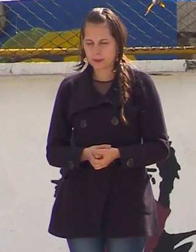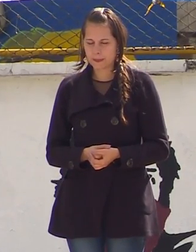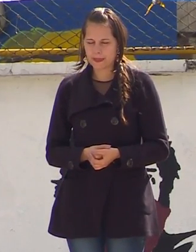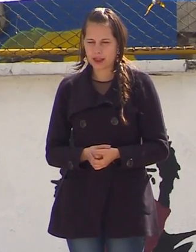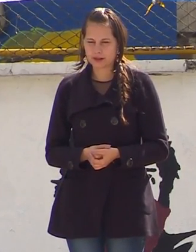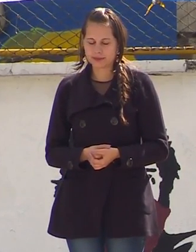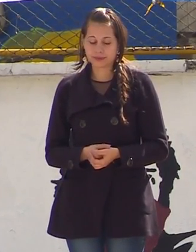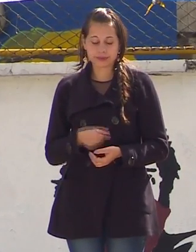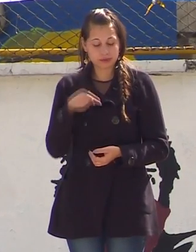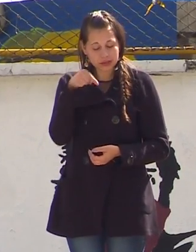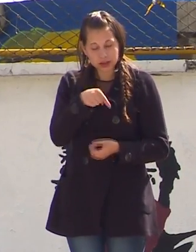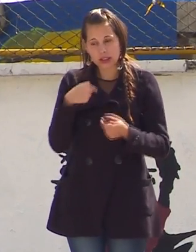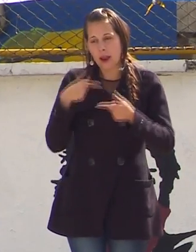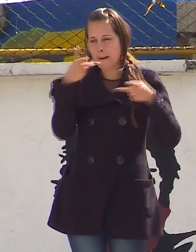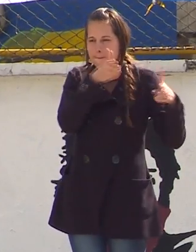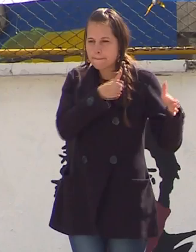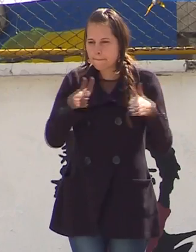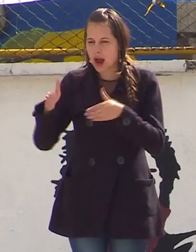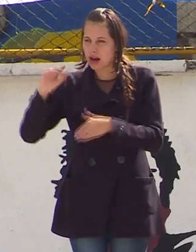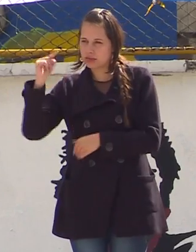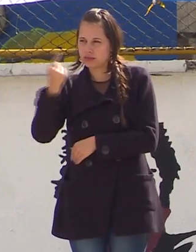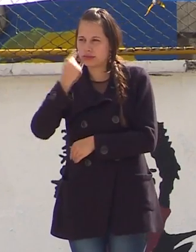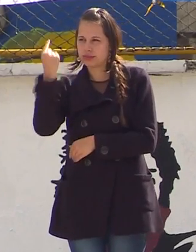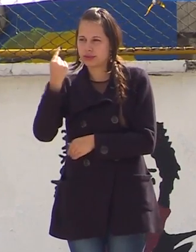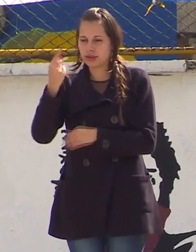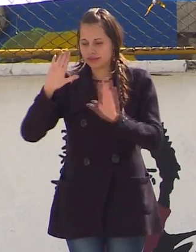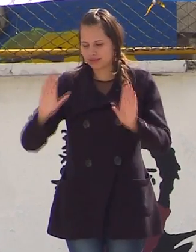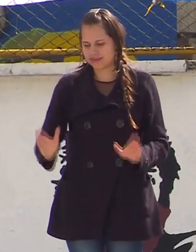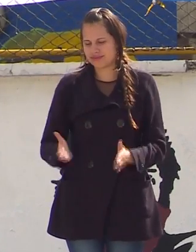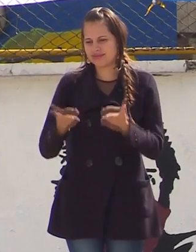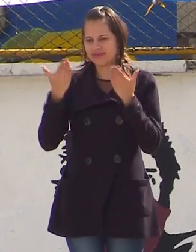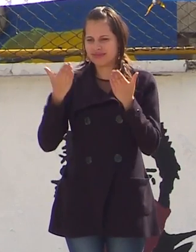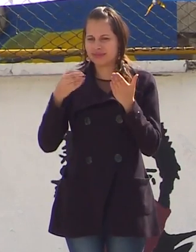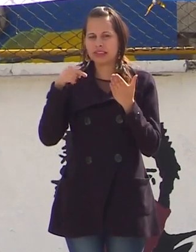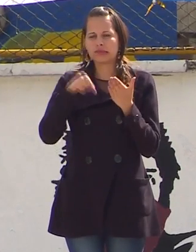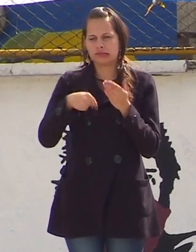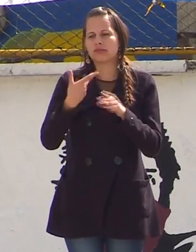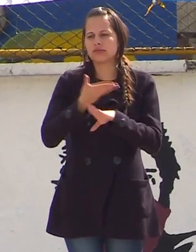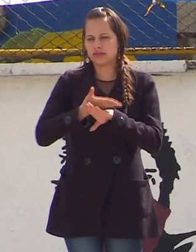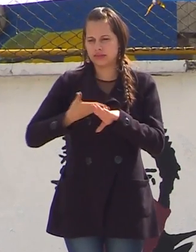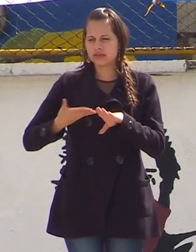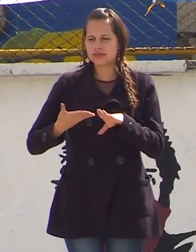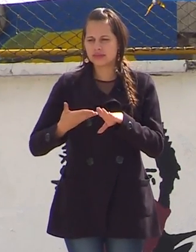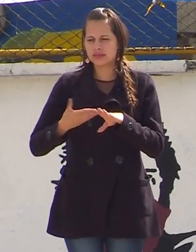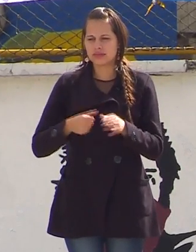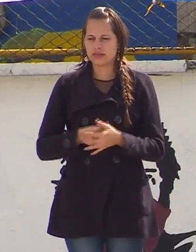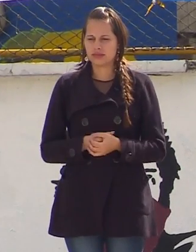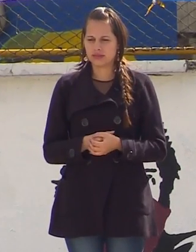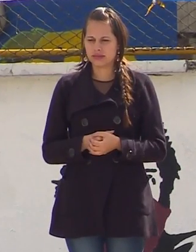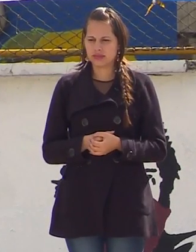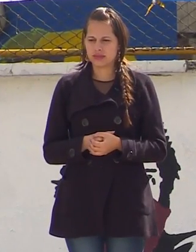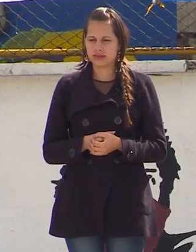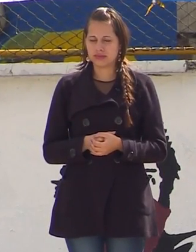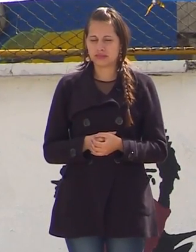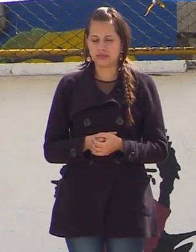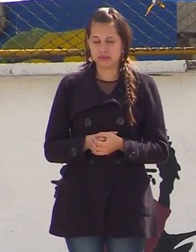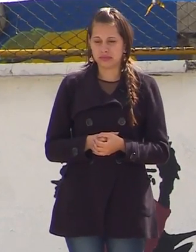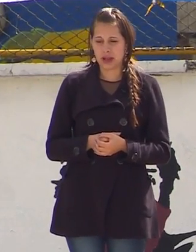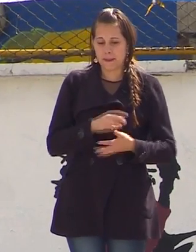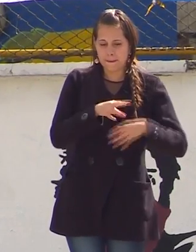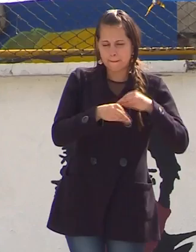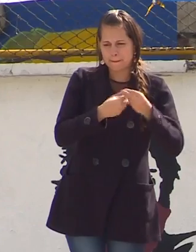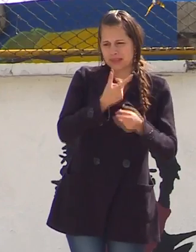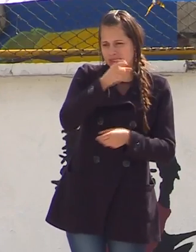El Plan General de Mejoramiento es un requisito, pero también una necesidad